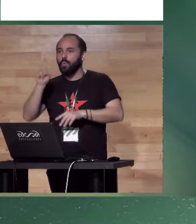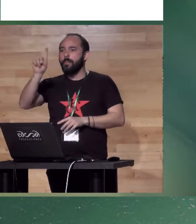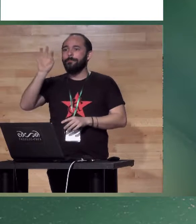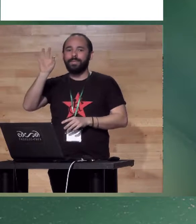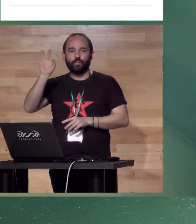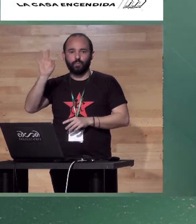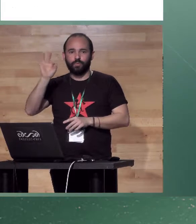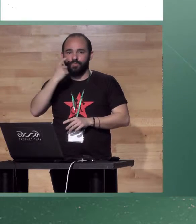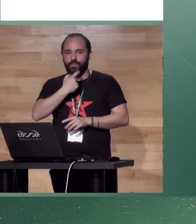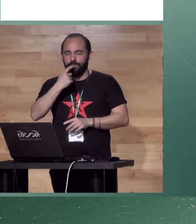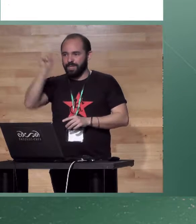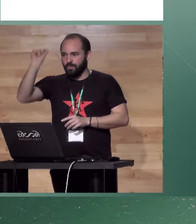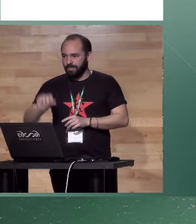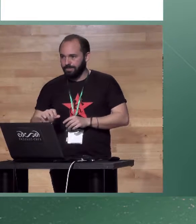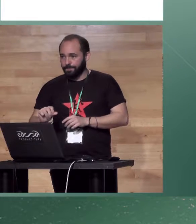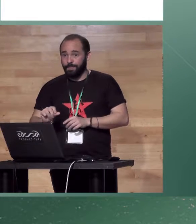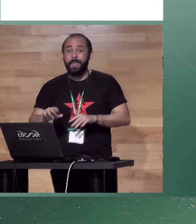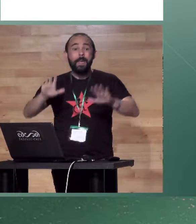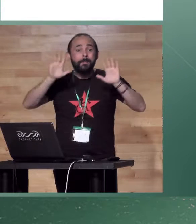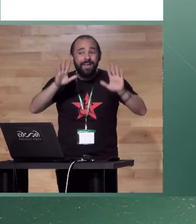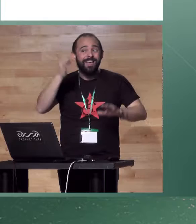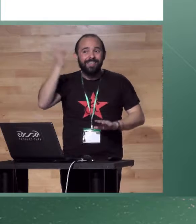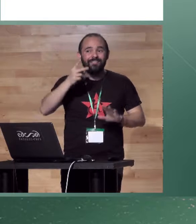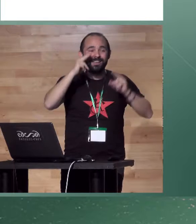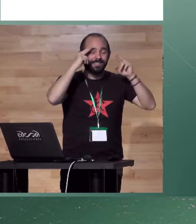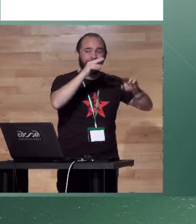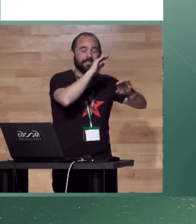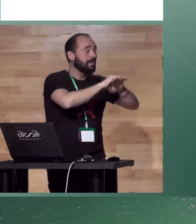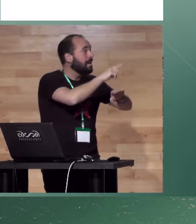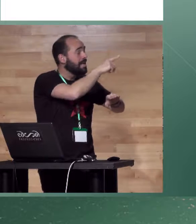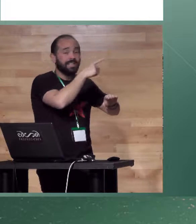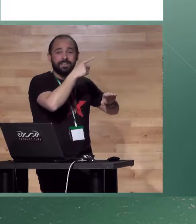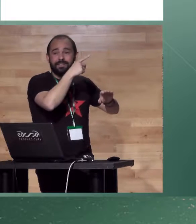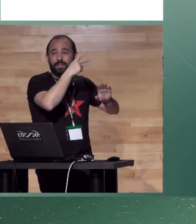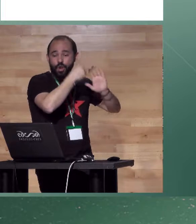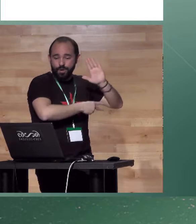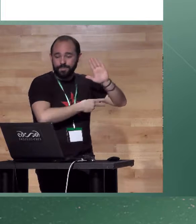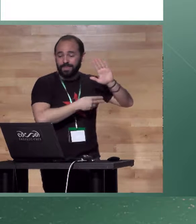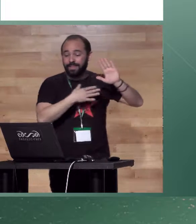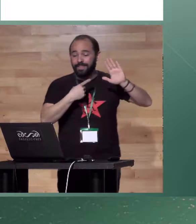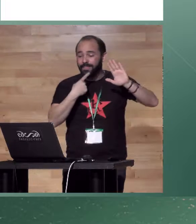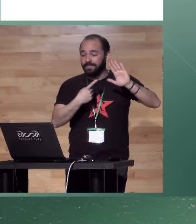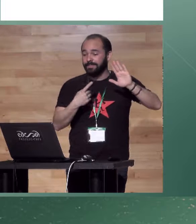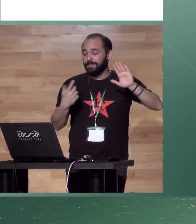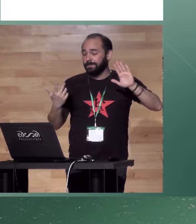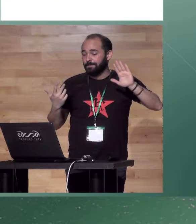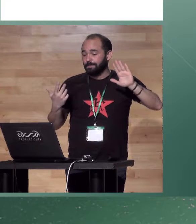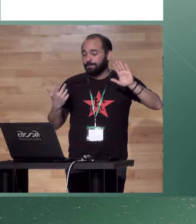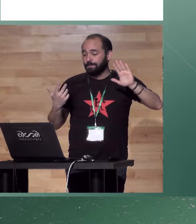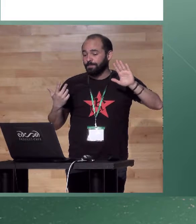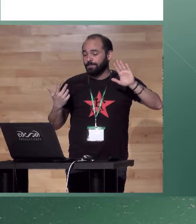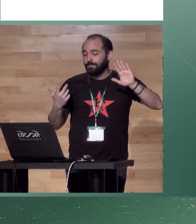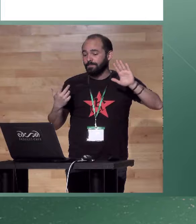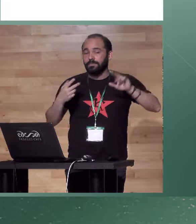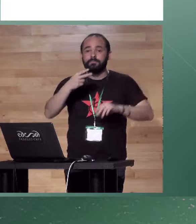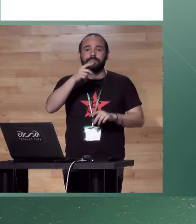clásico... 1 a 4, son 1 minuto de grabación, más o menos. Estas son unas normas,